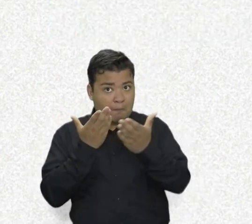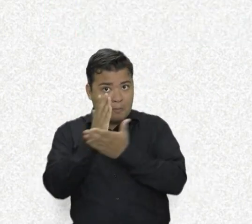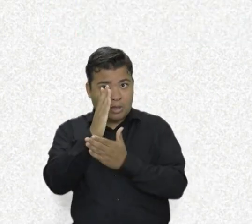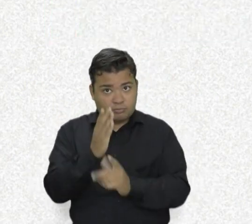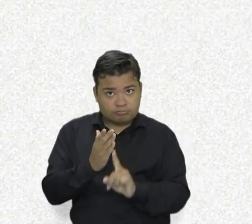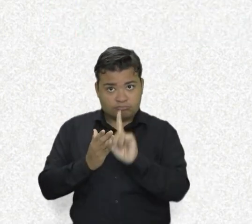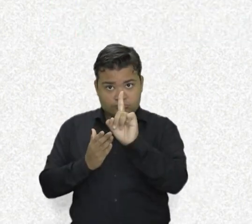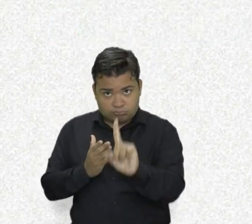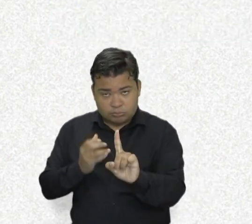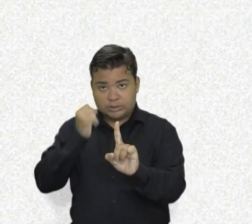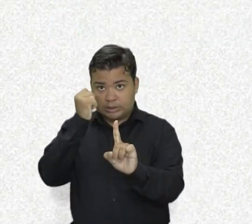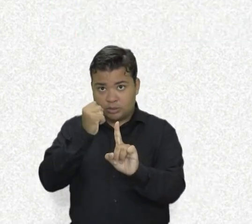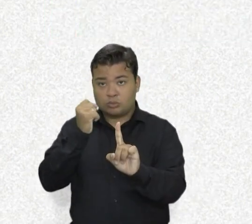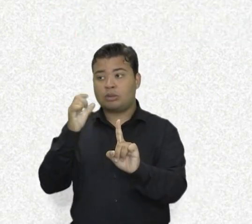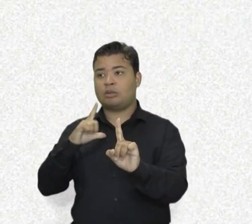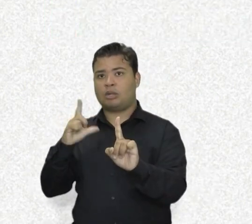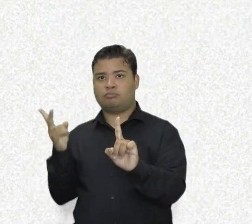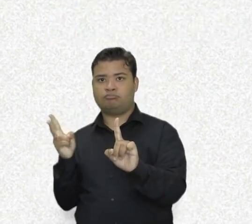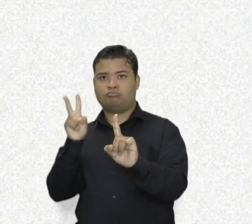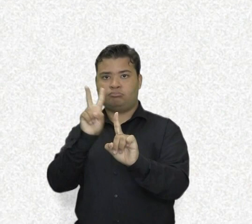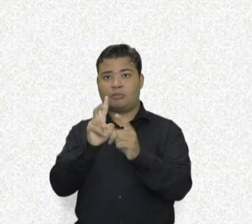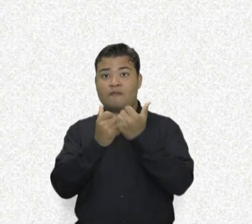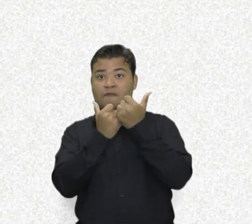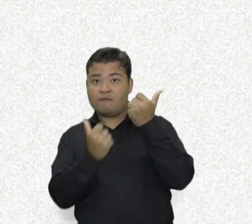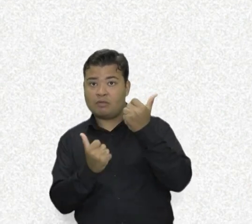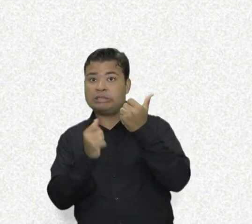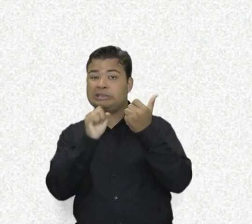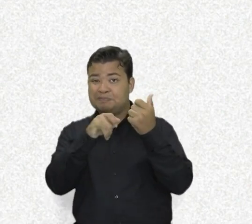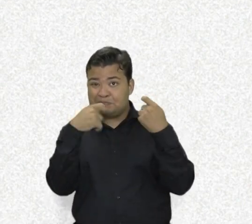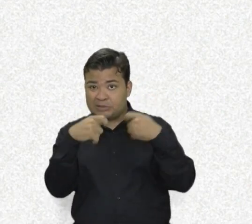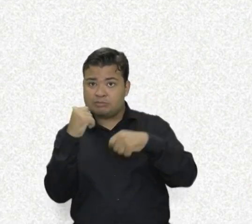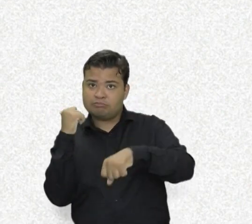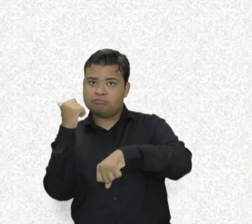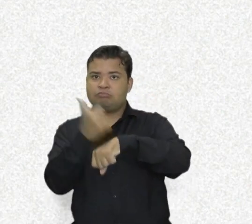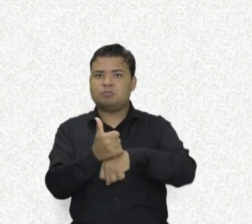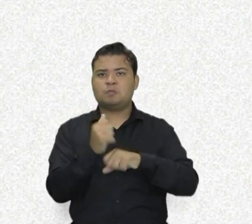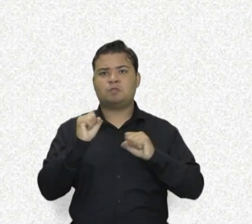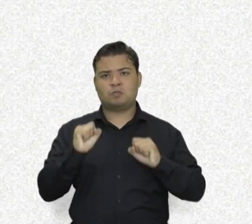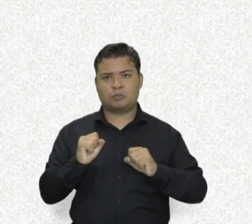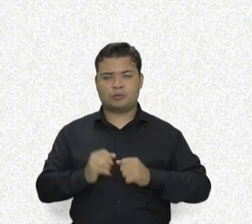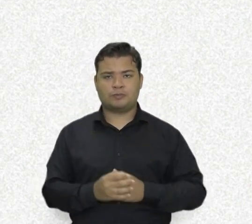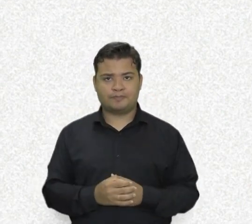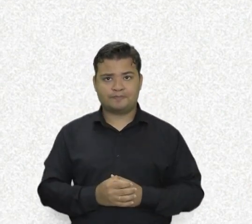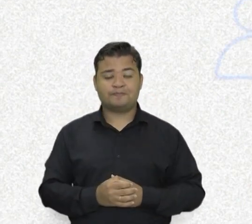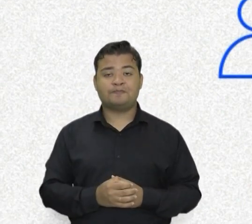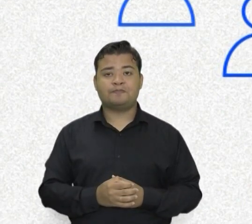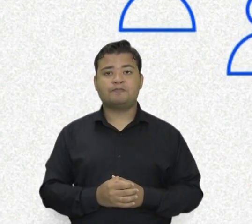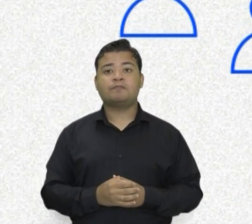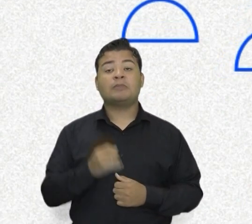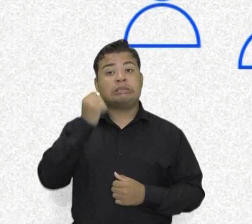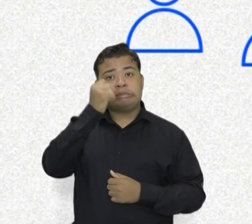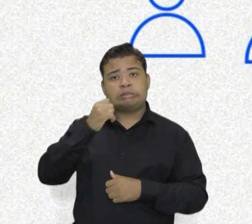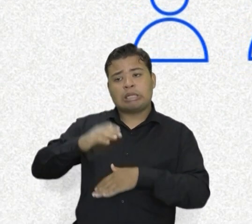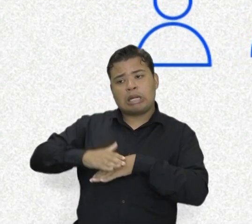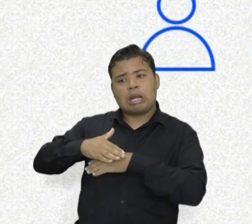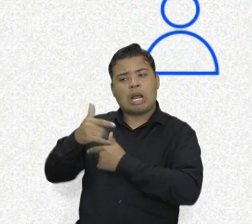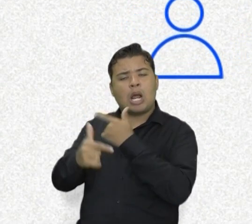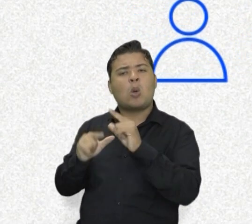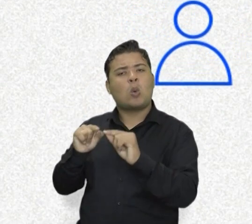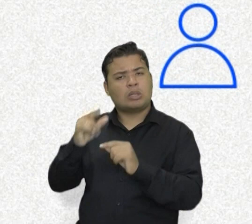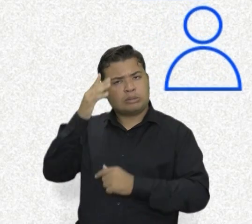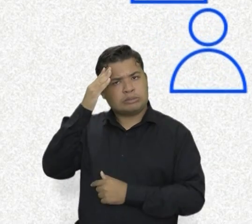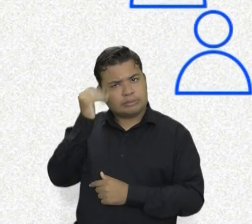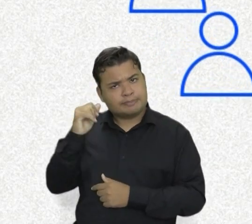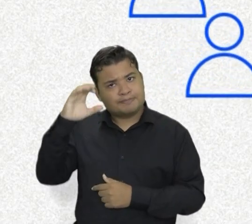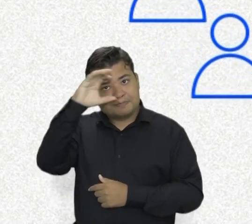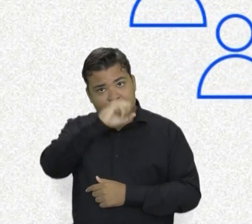eleito elege consigo 2 suplentes para substituí-lo, caso necessário. Agora que você já sabe o que faz um